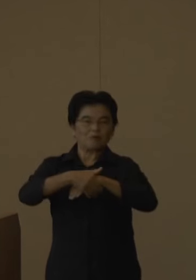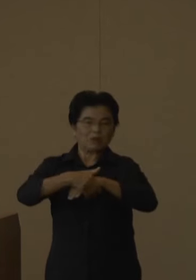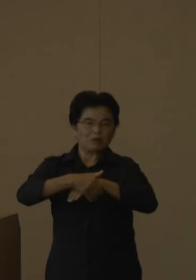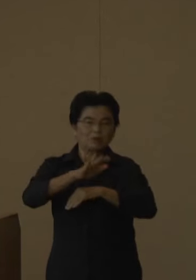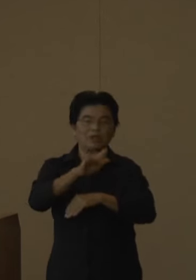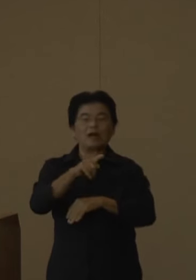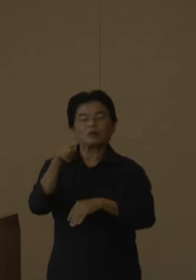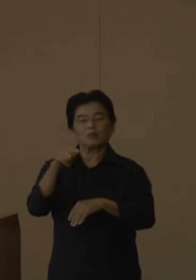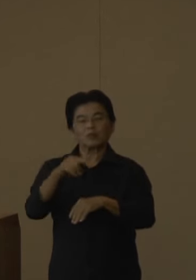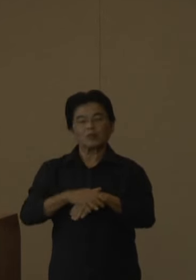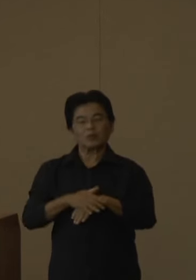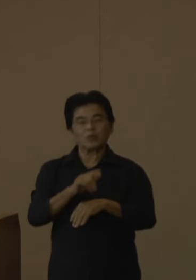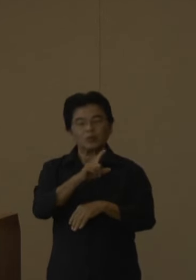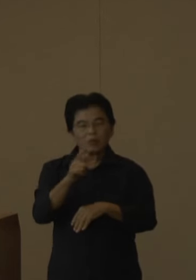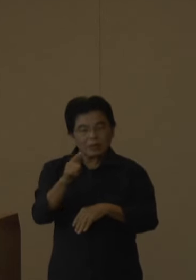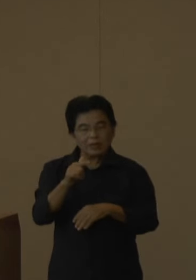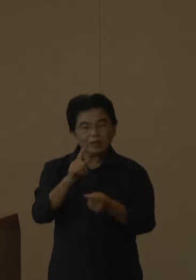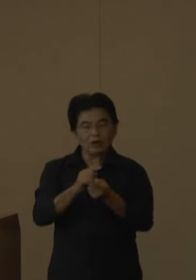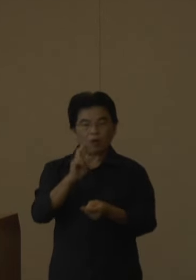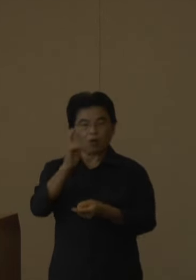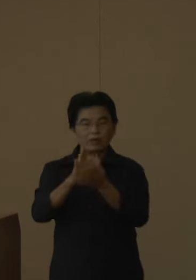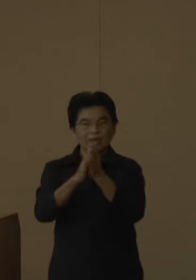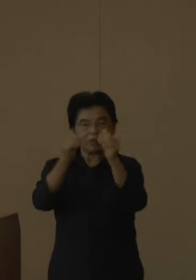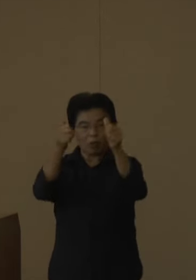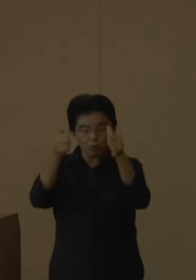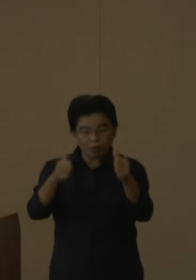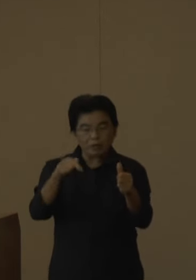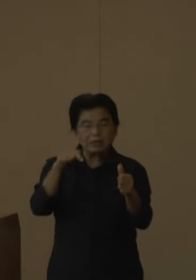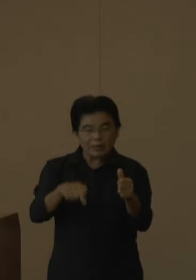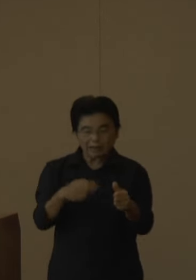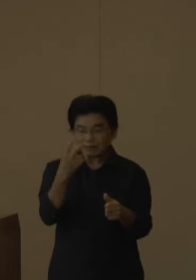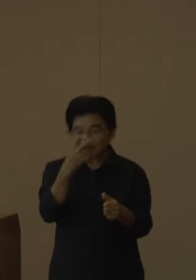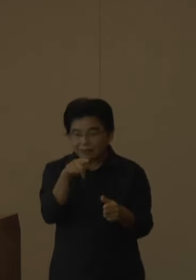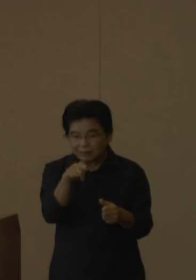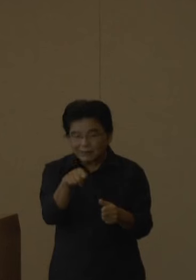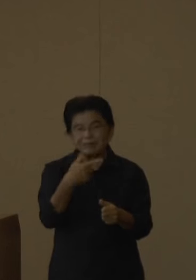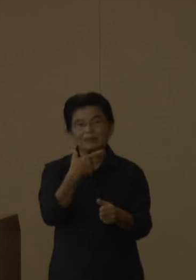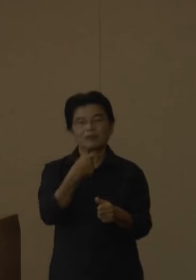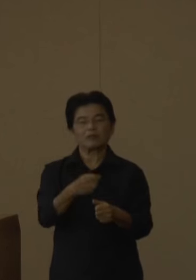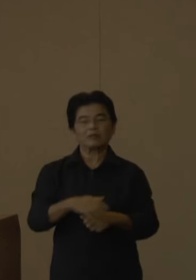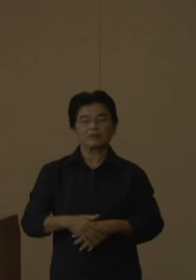。それらについては沖縄県のホームページにてご確認をいただければと思います。